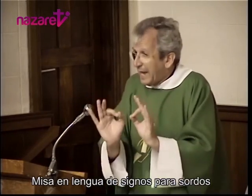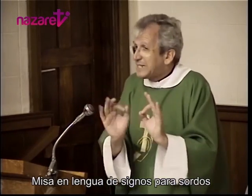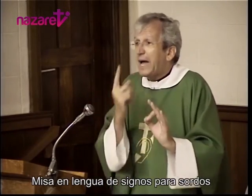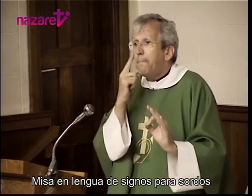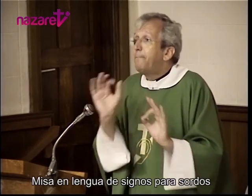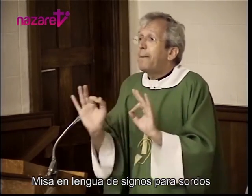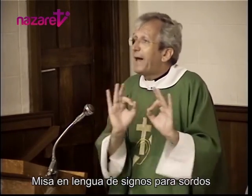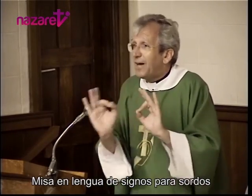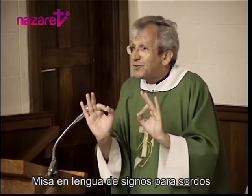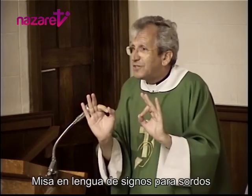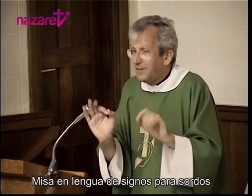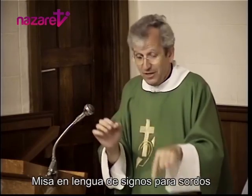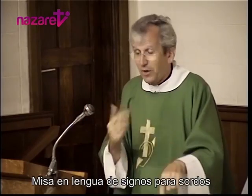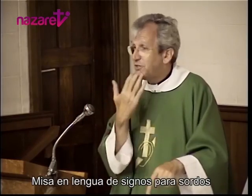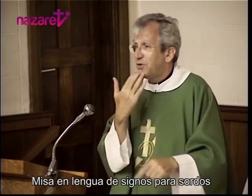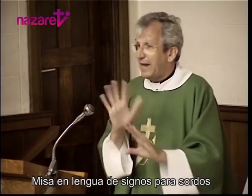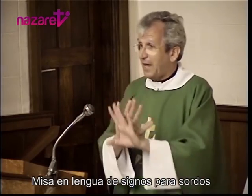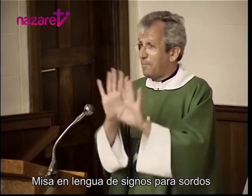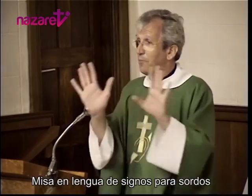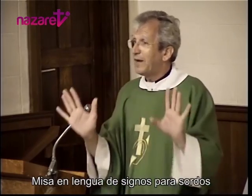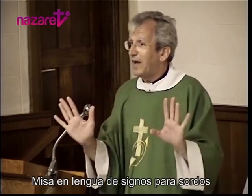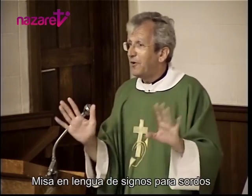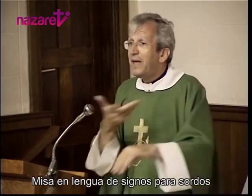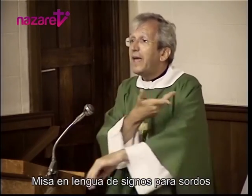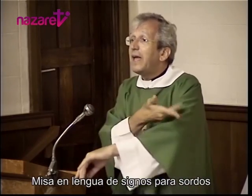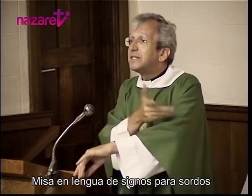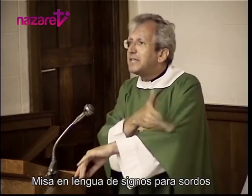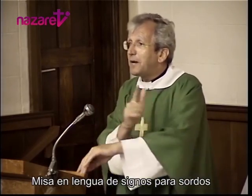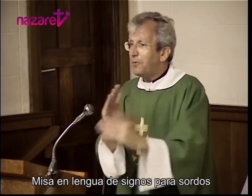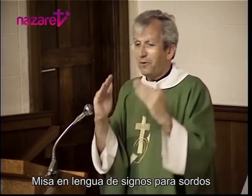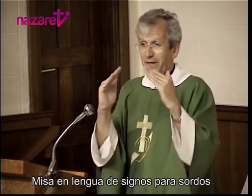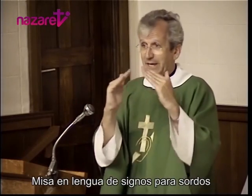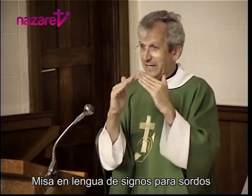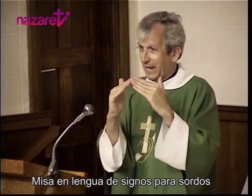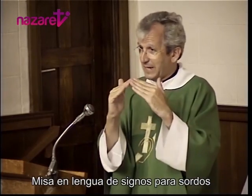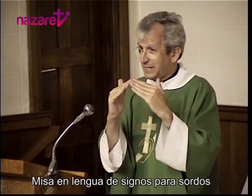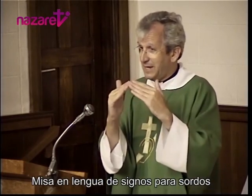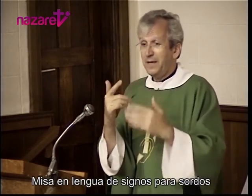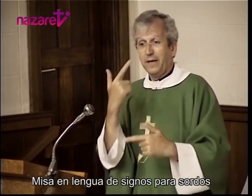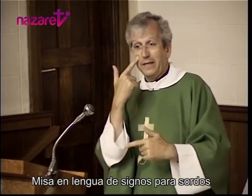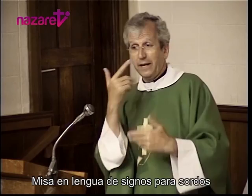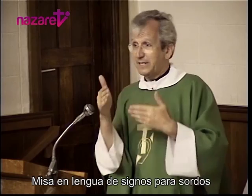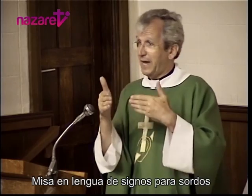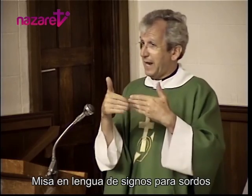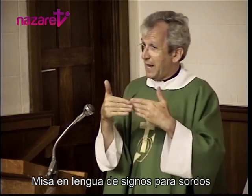estar preparados. Y lo ha dicho el ejemplo muy claro. El siervo que está en casa, que tiene que estar en la